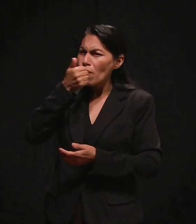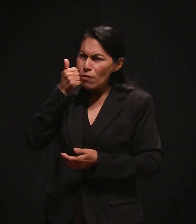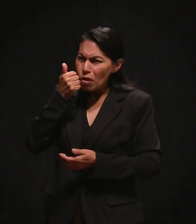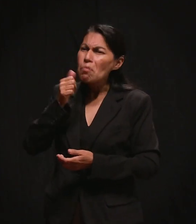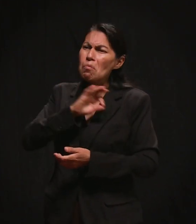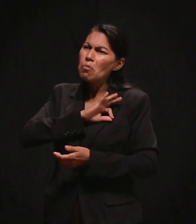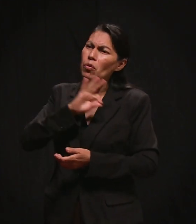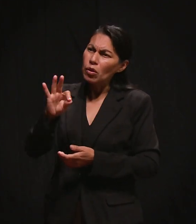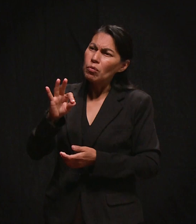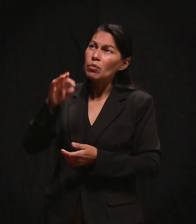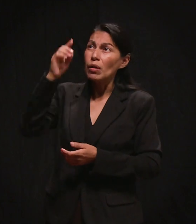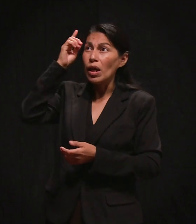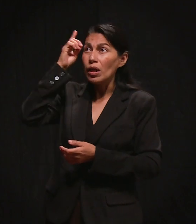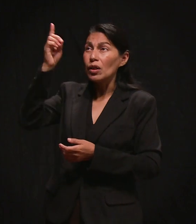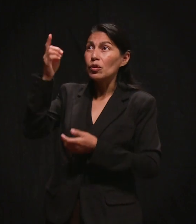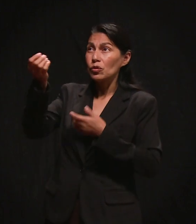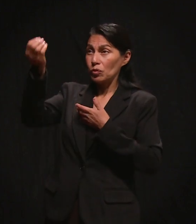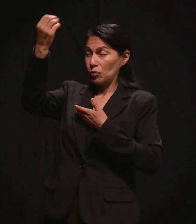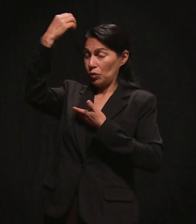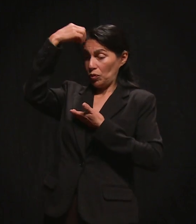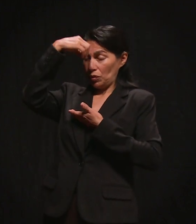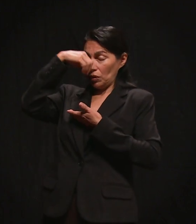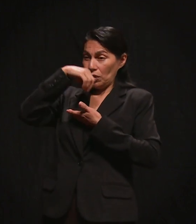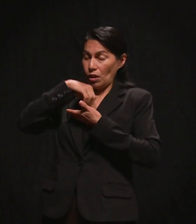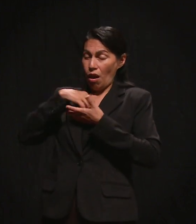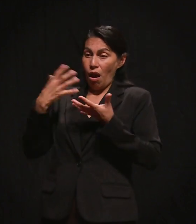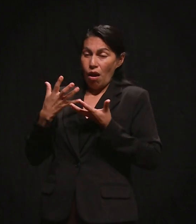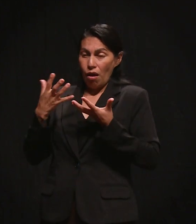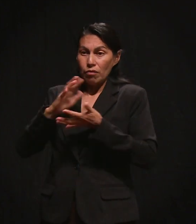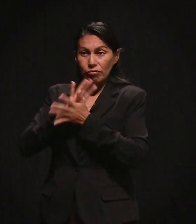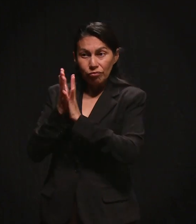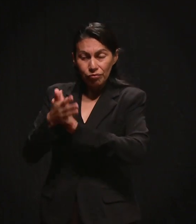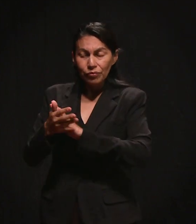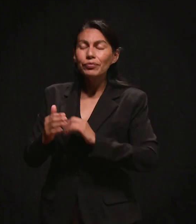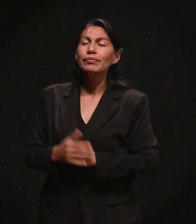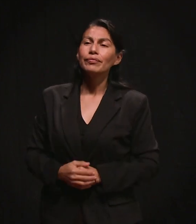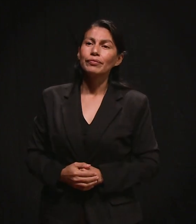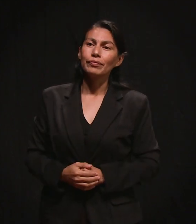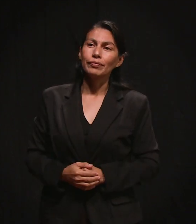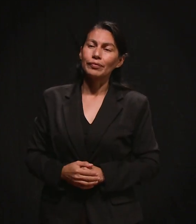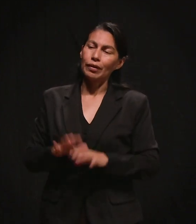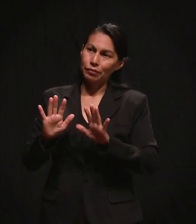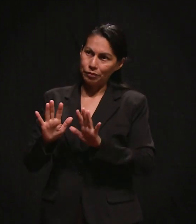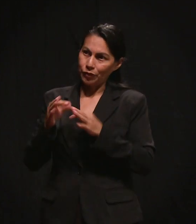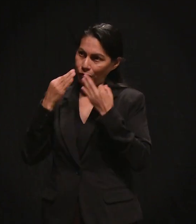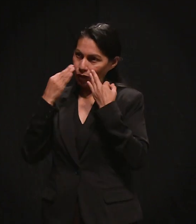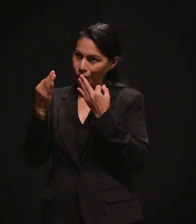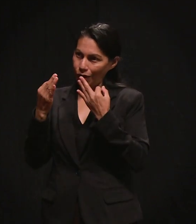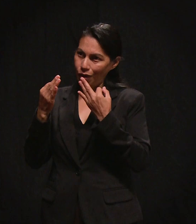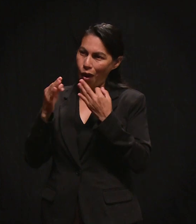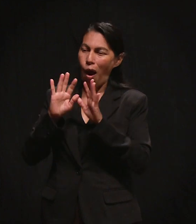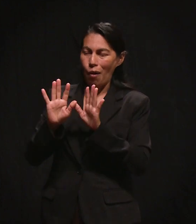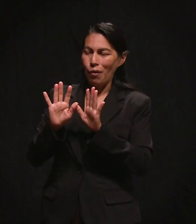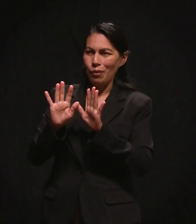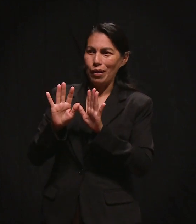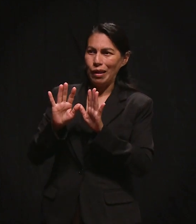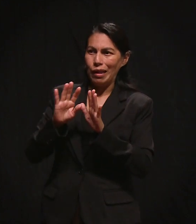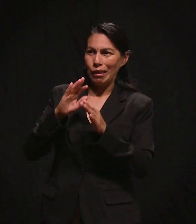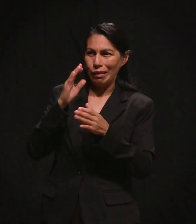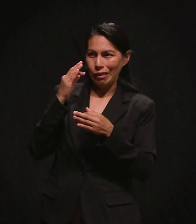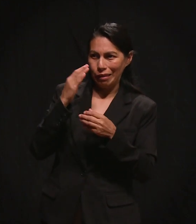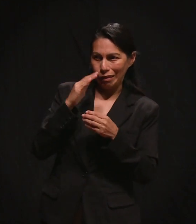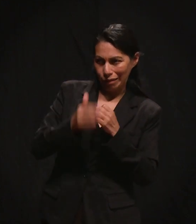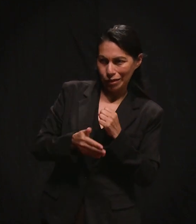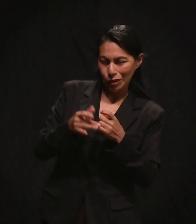Dios intervenga en nuestra vida. Claro que Sabe sí. que ya, bueno, termino de